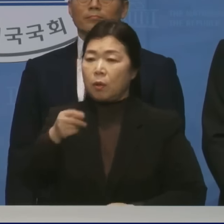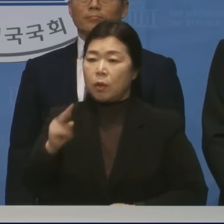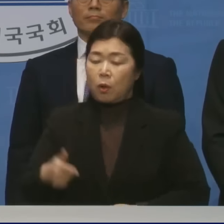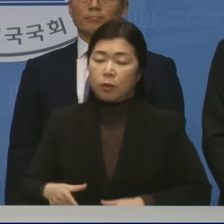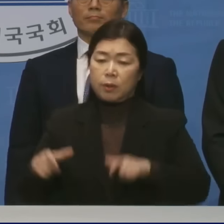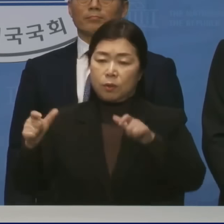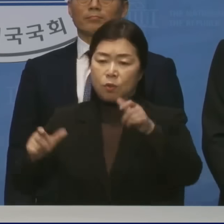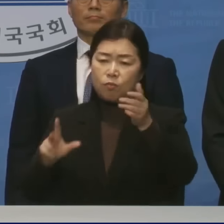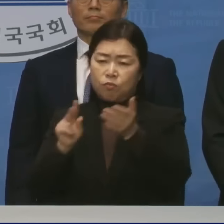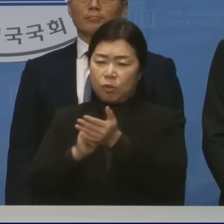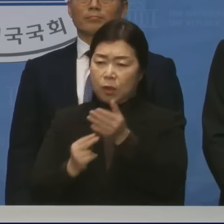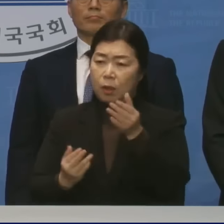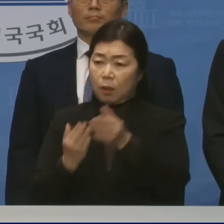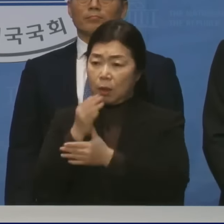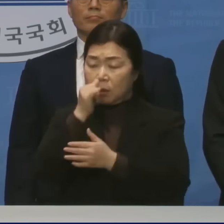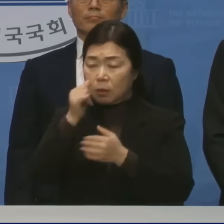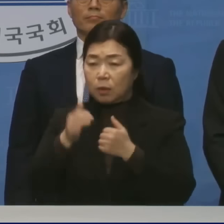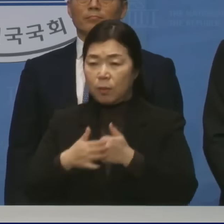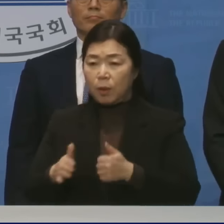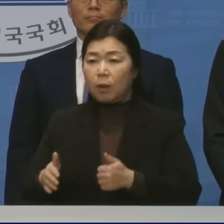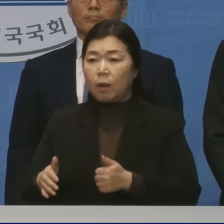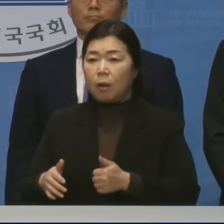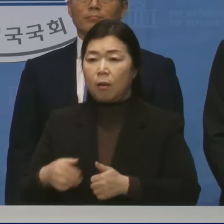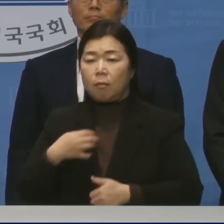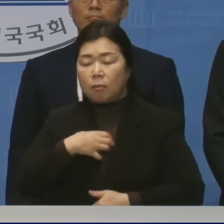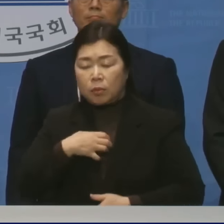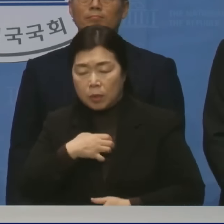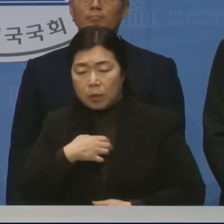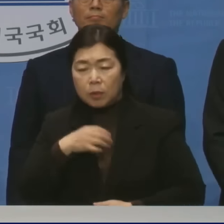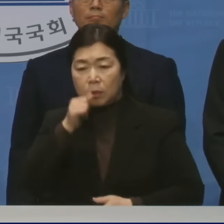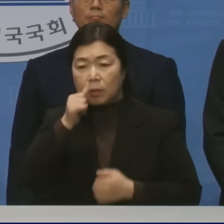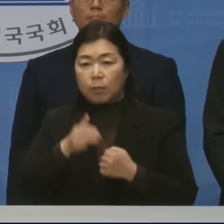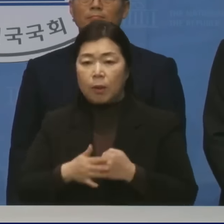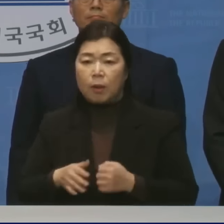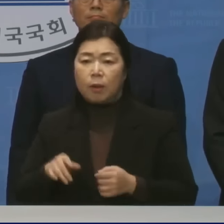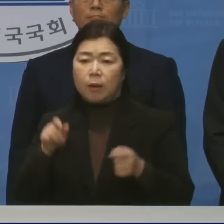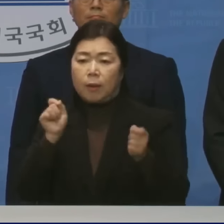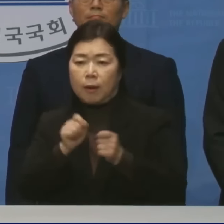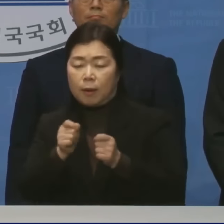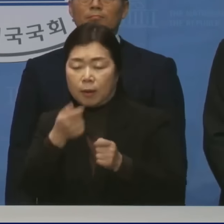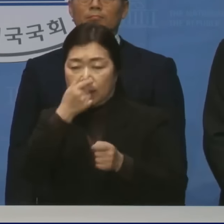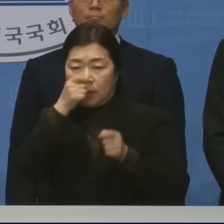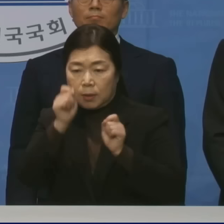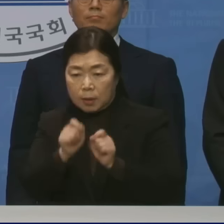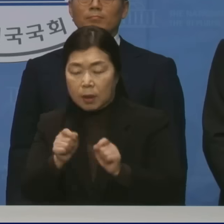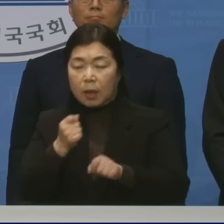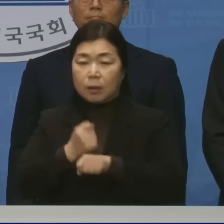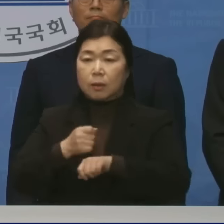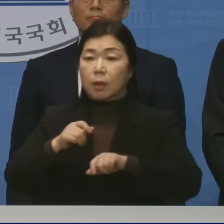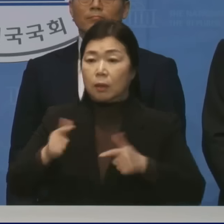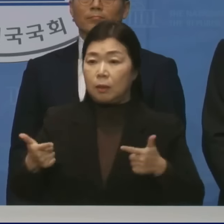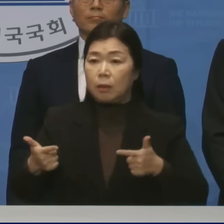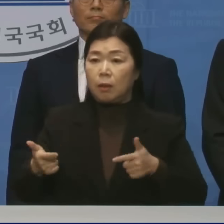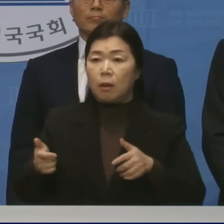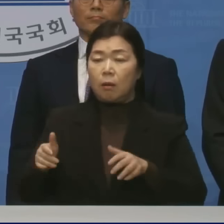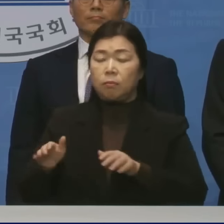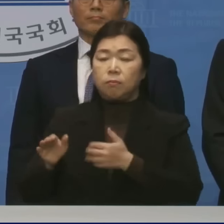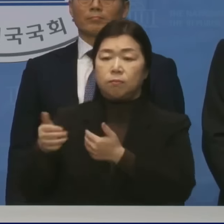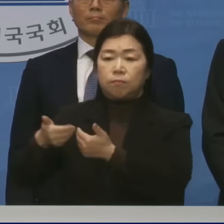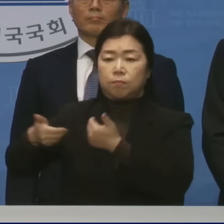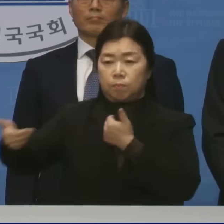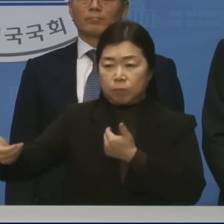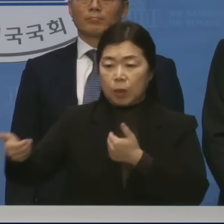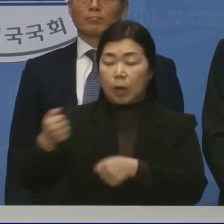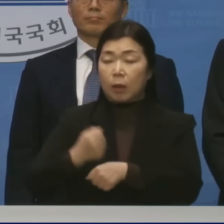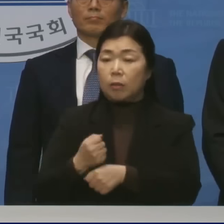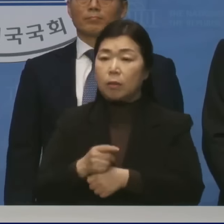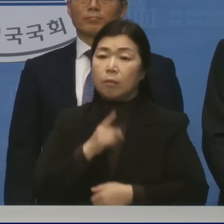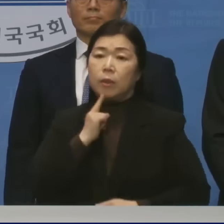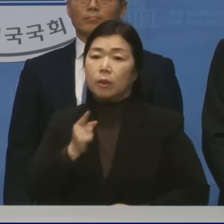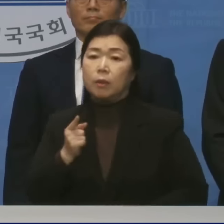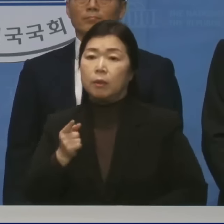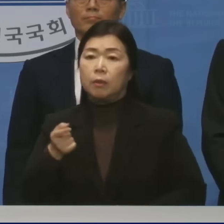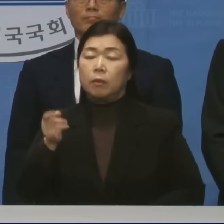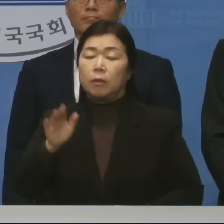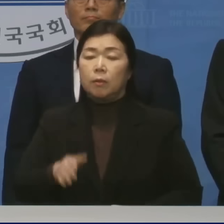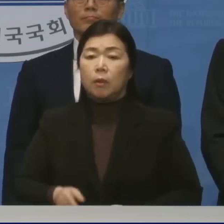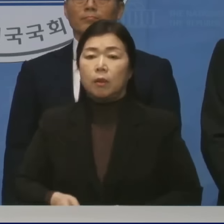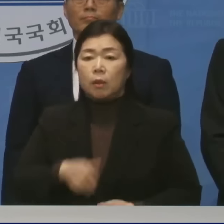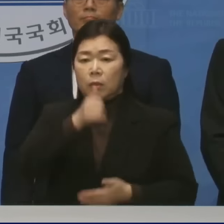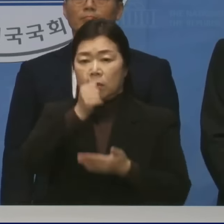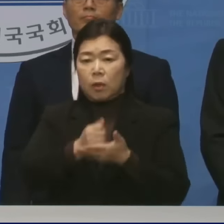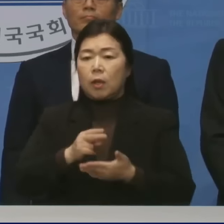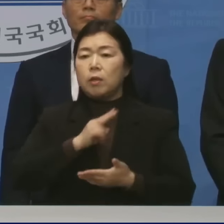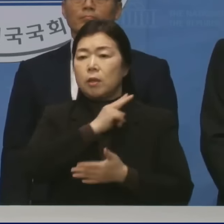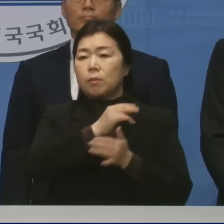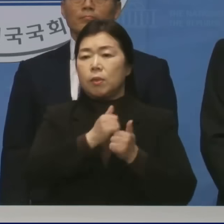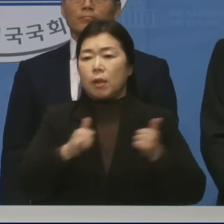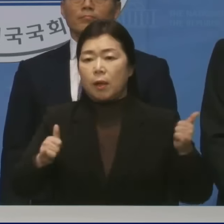문제가 될까 안 했다는 내용이 담겨 있습니다. 이런 명백한 증거를 숨긴 채 피고인에게 불리한 내용만